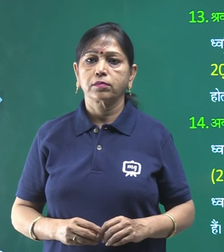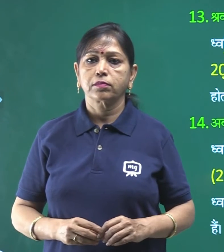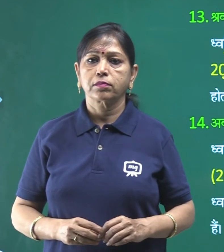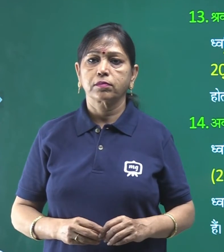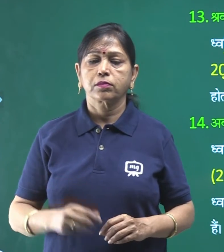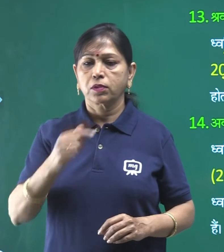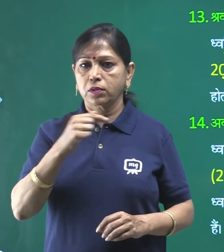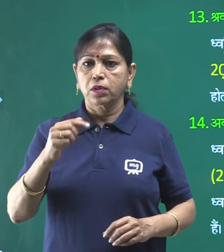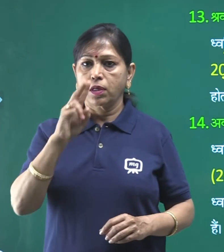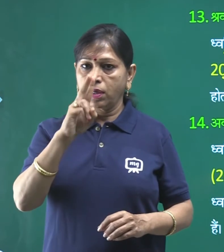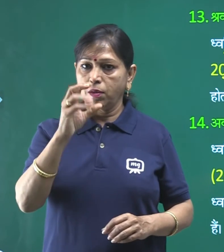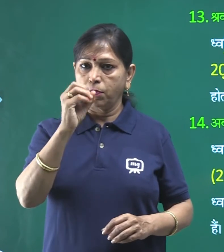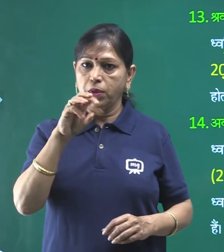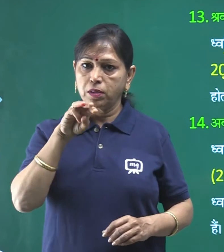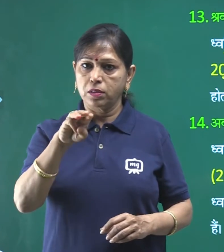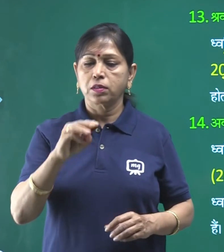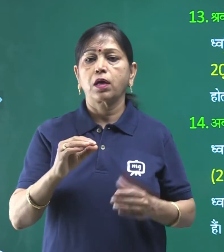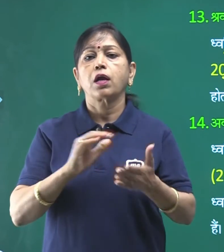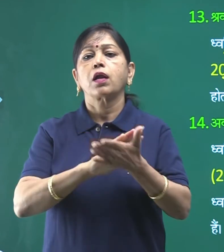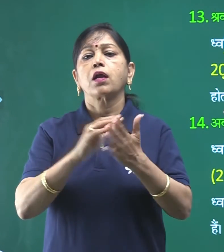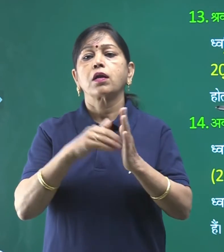20,000 हर्ट्ज तक